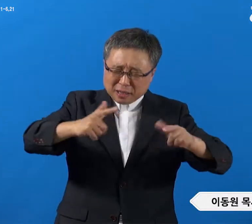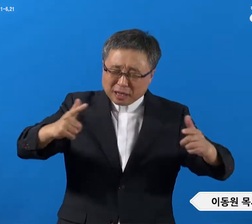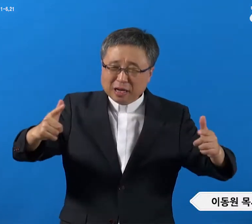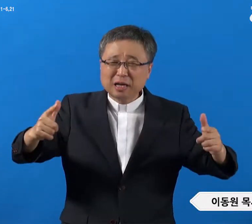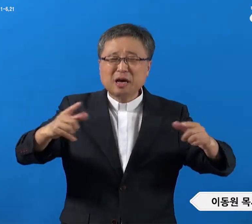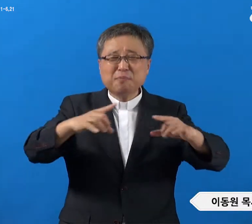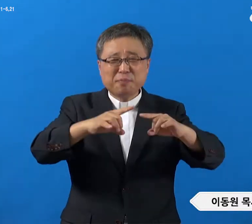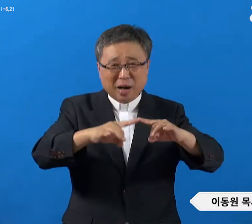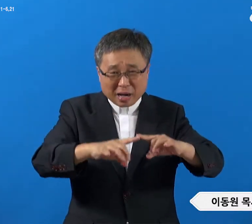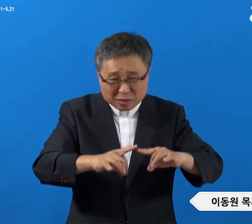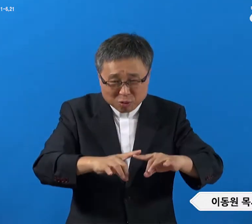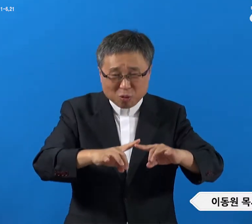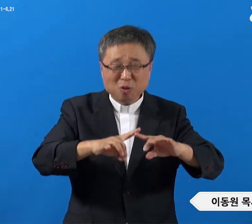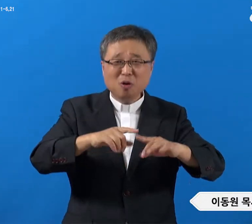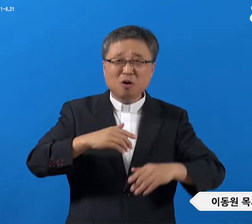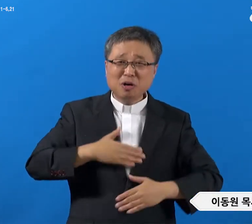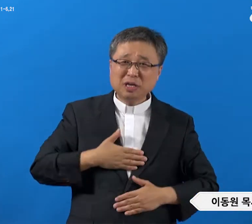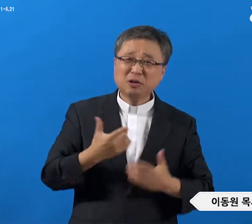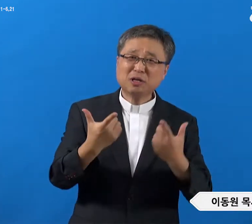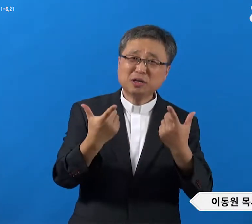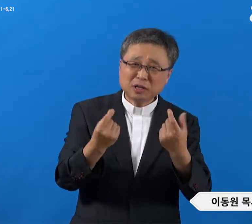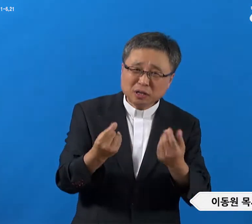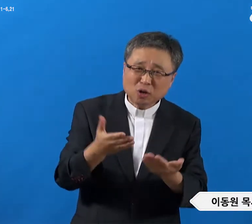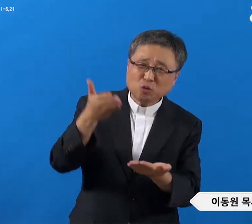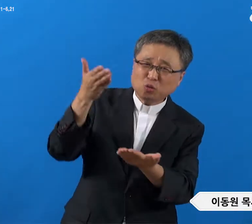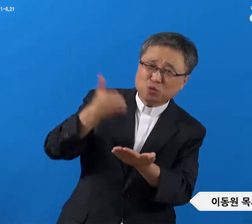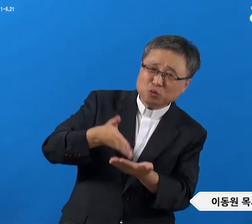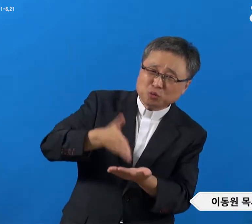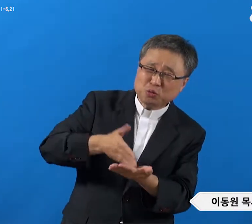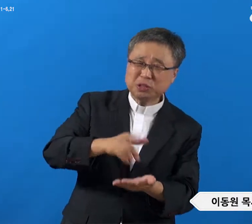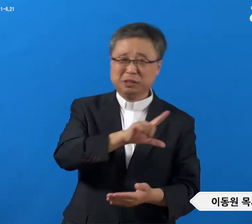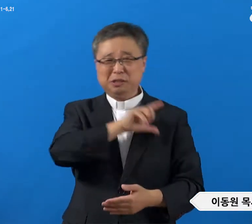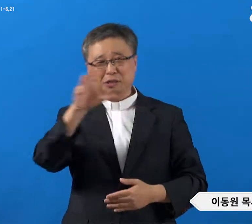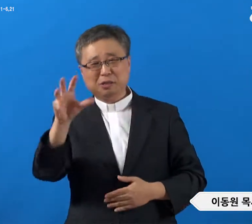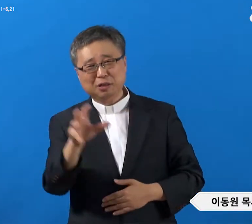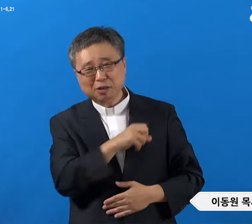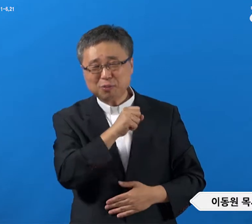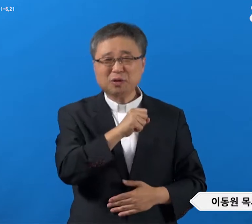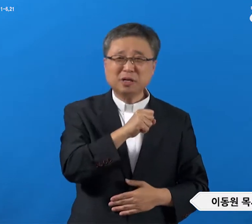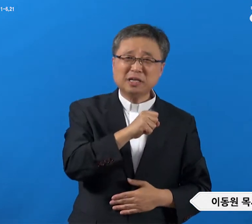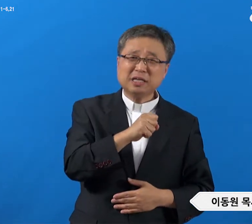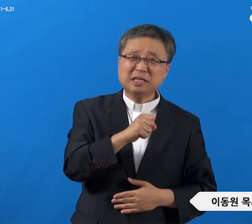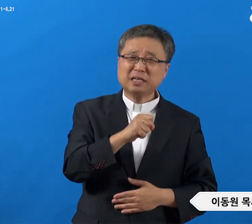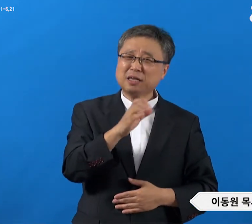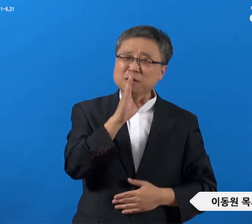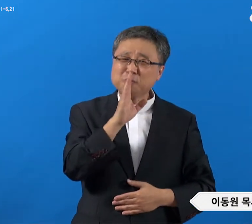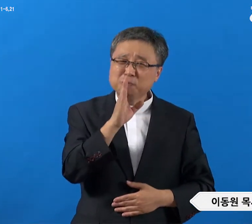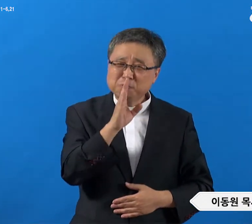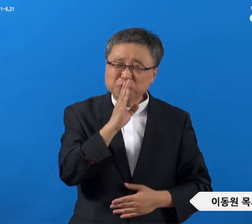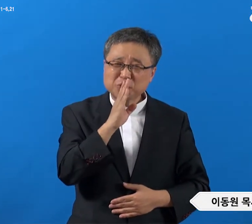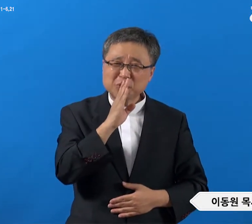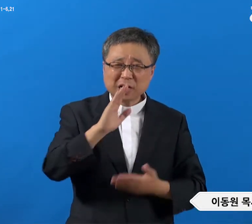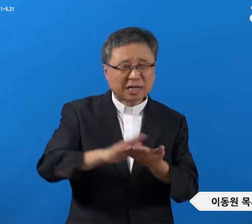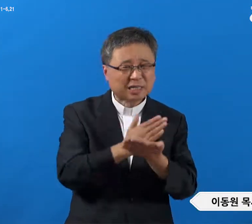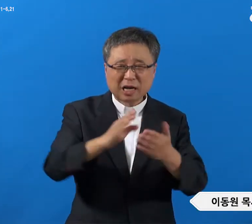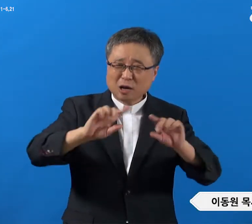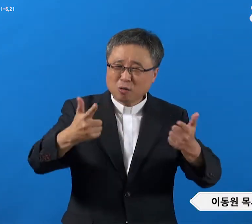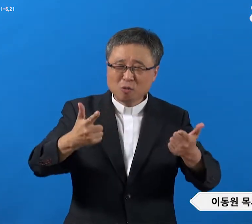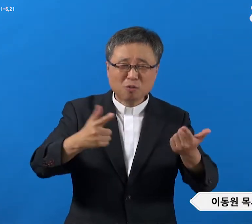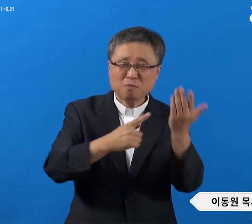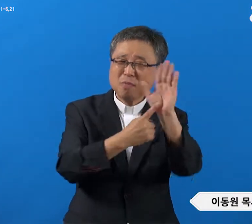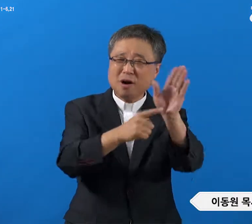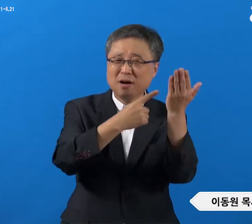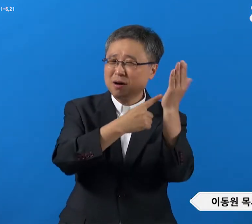방송 매체들은 이런 소식들을 뉴스의 이름으로 다투어 여과 없이 방출하고 있습니다. 그리고